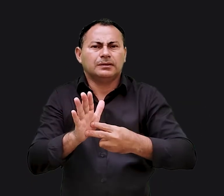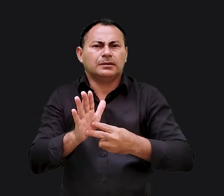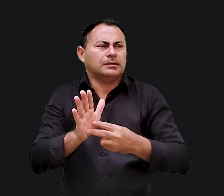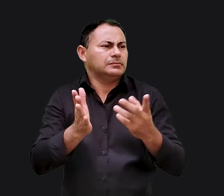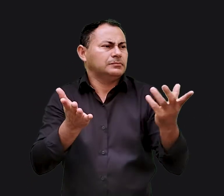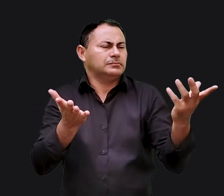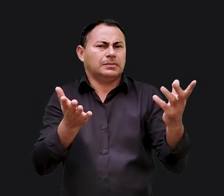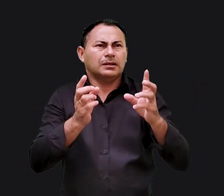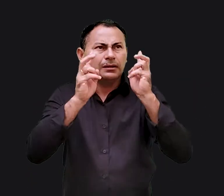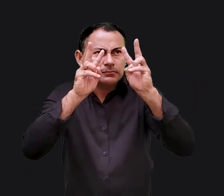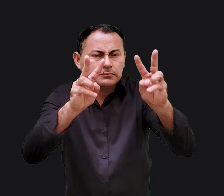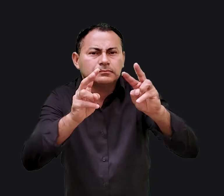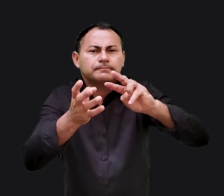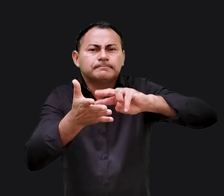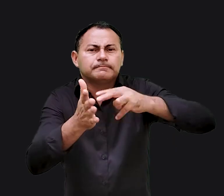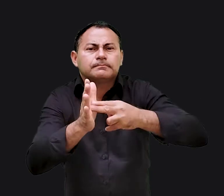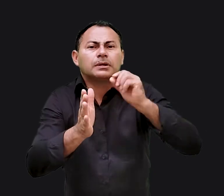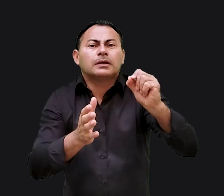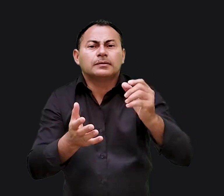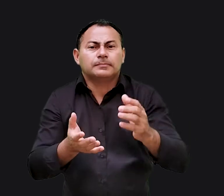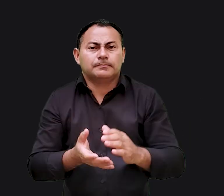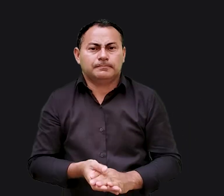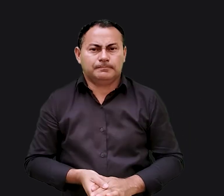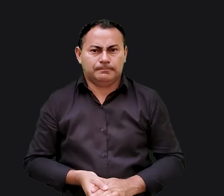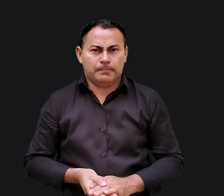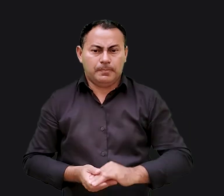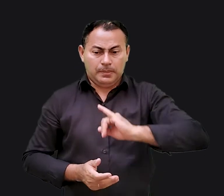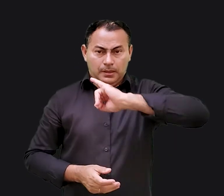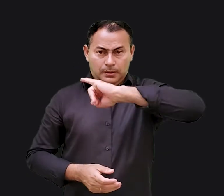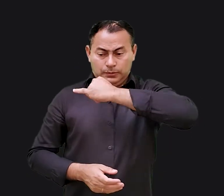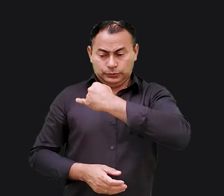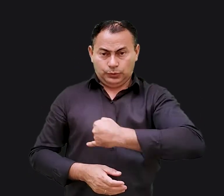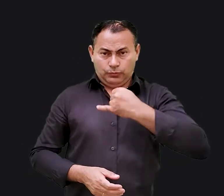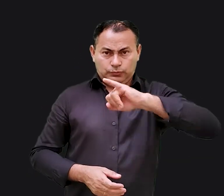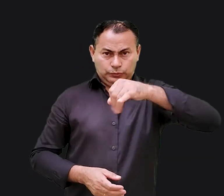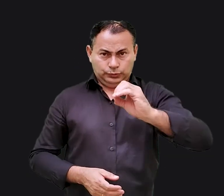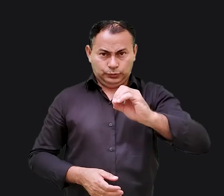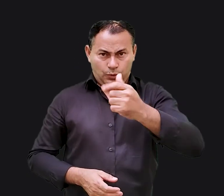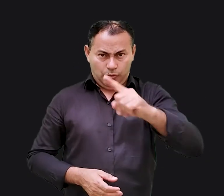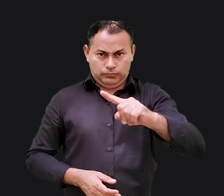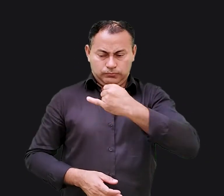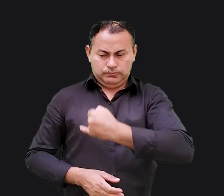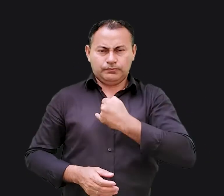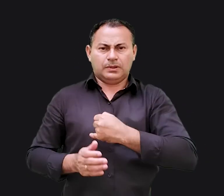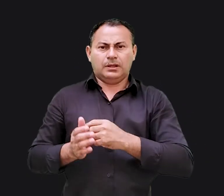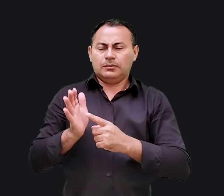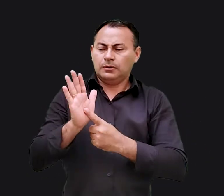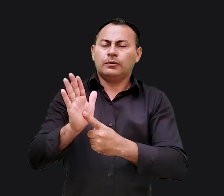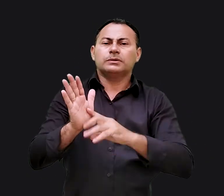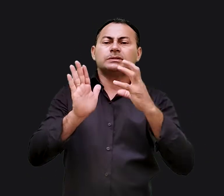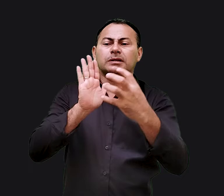que esta visão significa? João menciona os mesmos símbolos no livro de